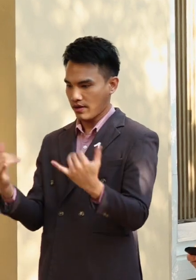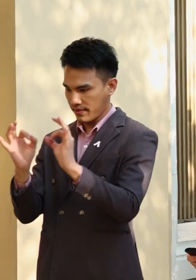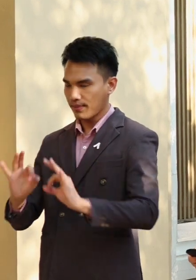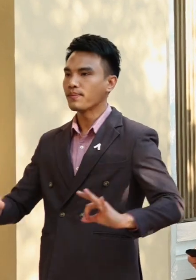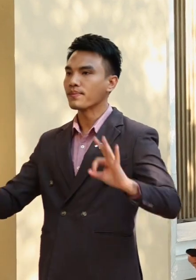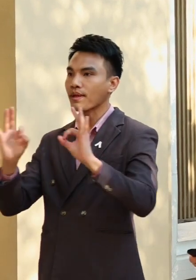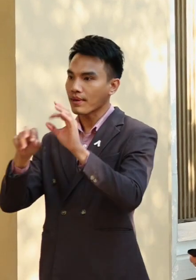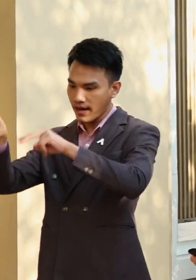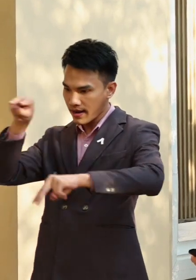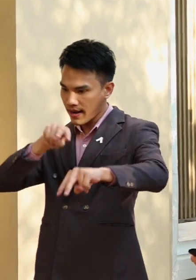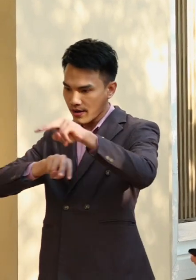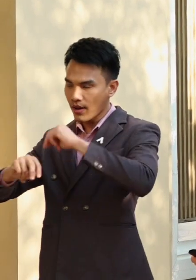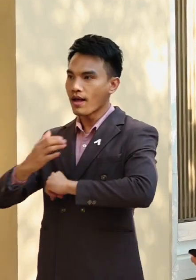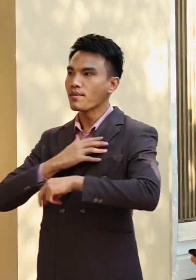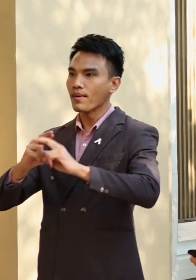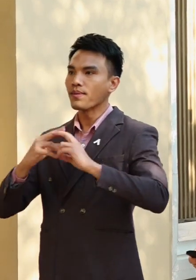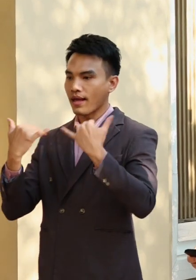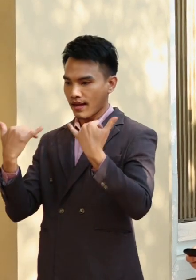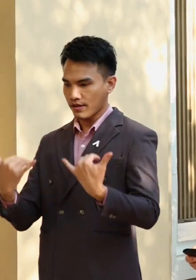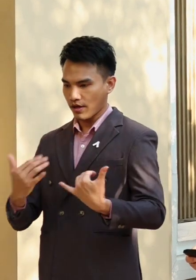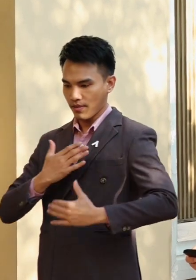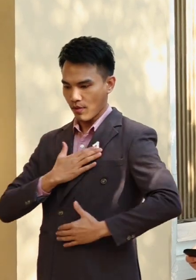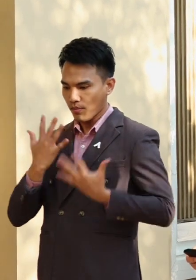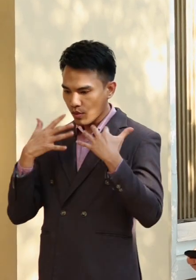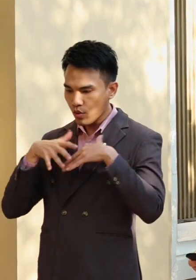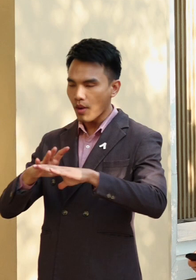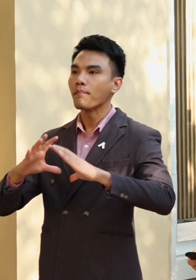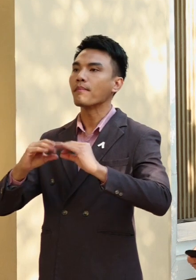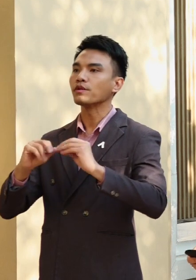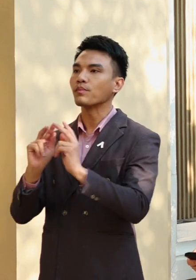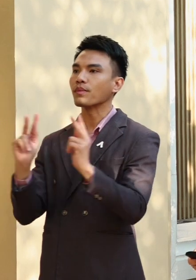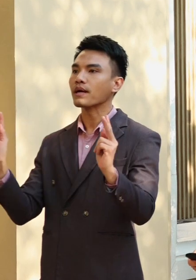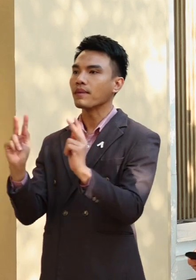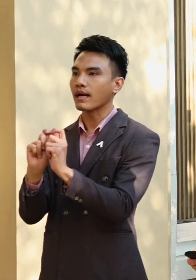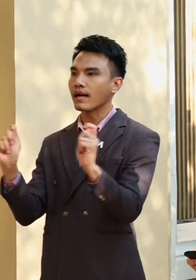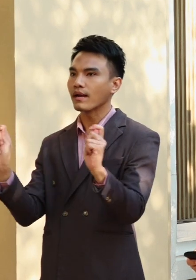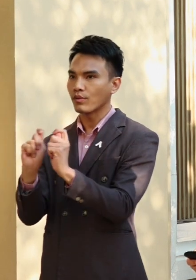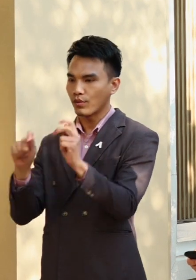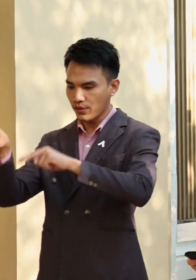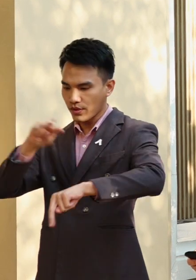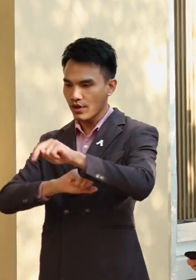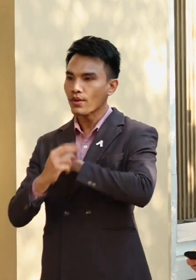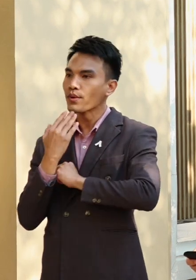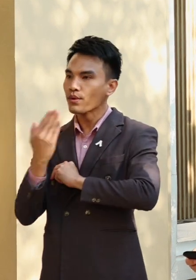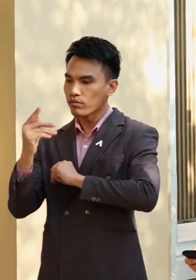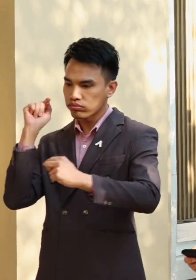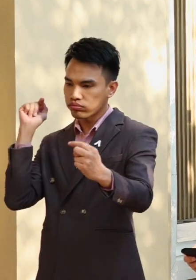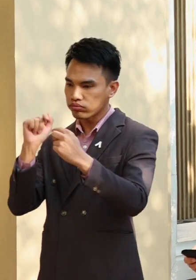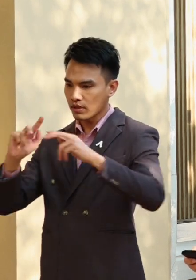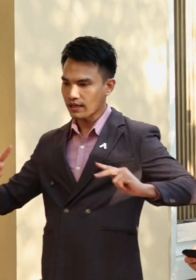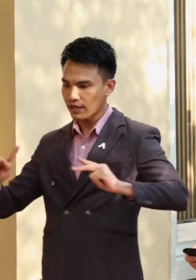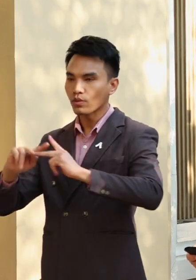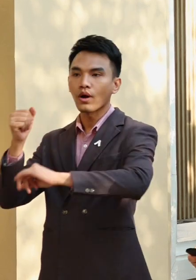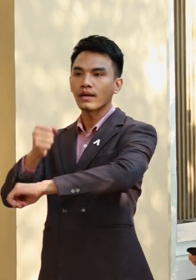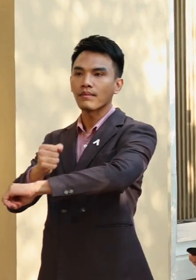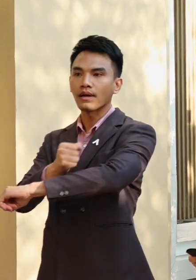ญอย่างยิ่งนะครับผมเองได้มีส่วนประชุมกับคณะอนุกรรมการแล้วก็ติดตามอยู่เสมอครับไม่ว่าจะเป็นในส่วนของกระทรวงแรงง